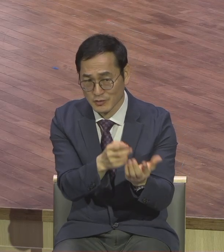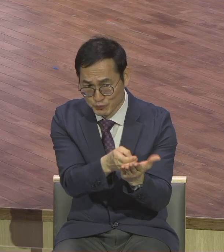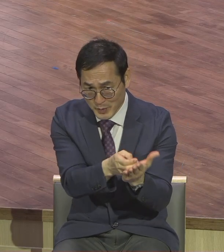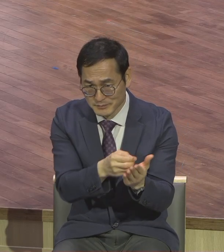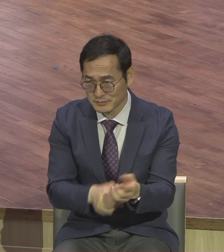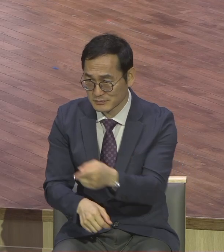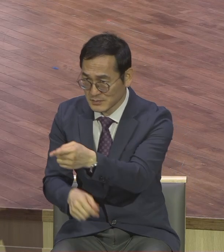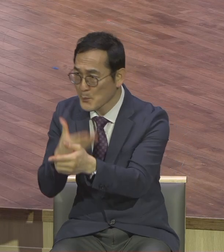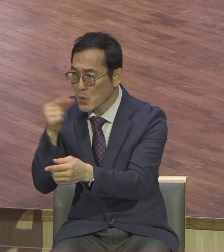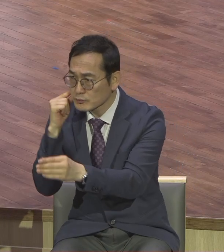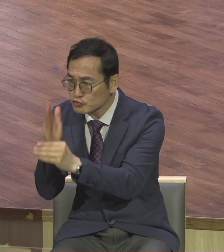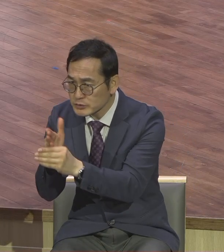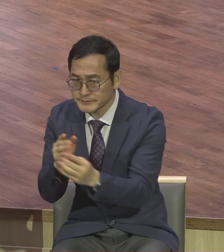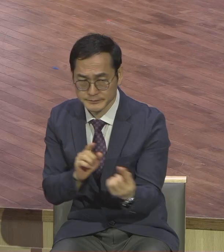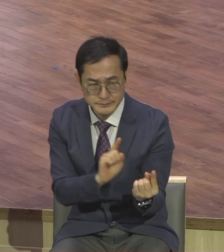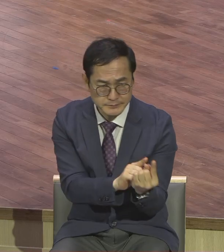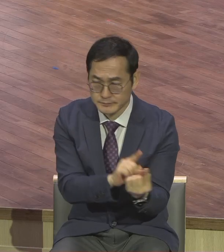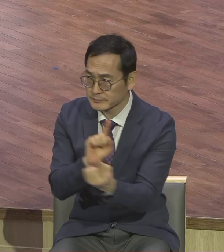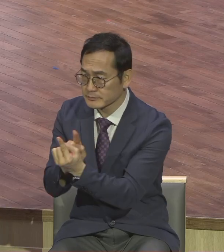비슷비슷한 사람끼리 모이니까.